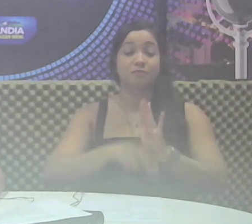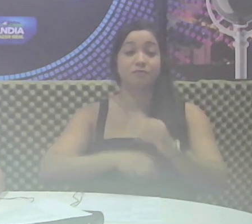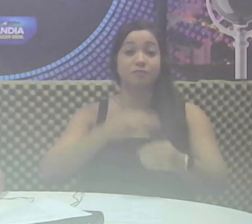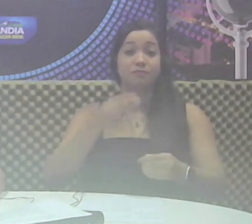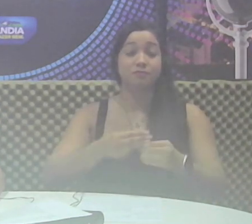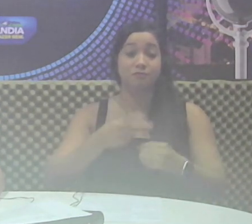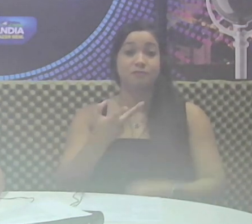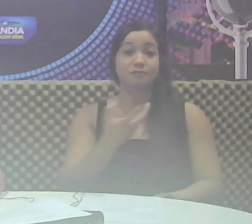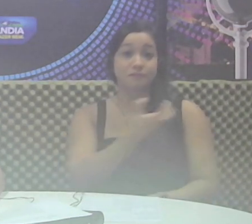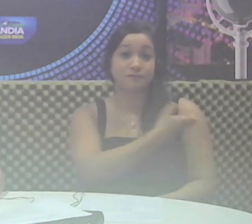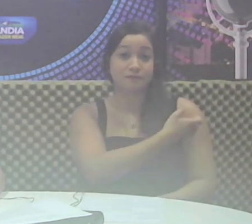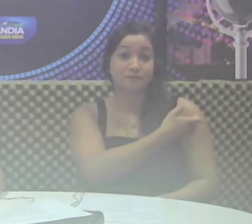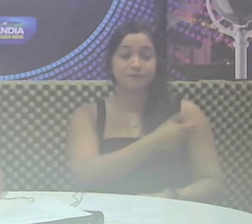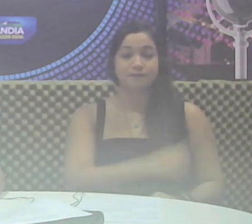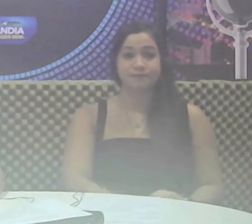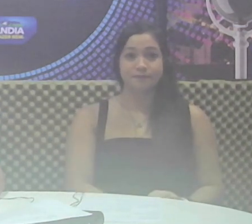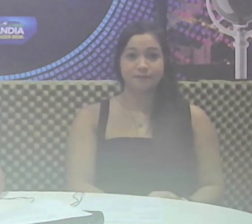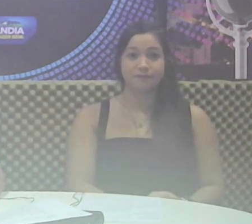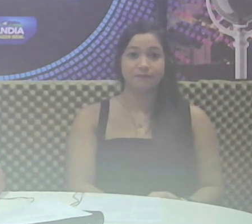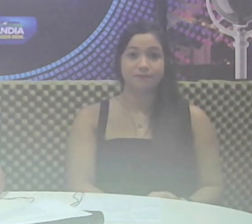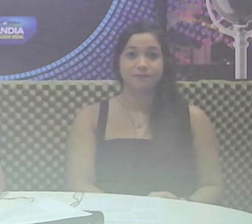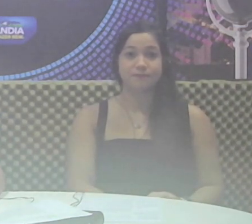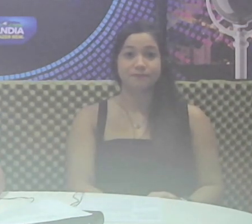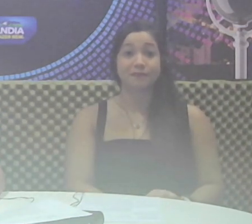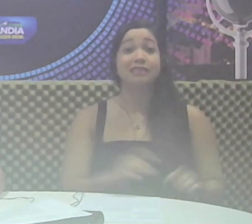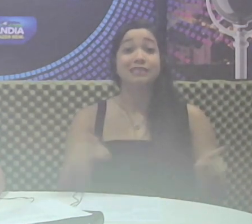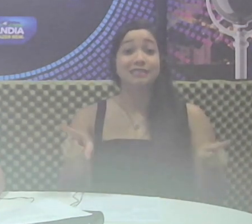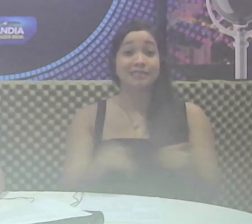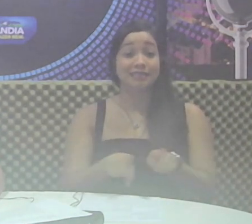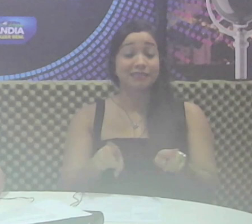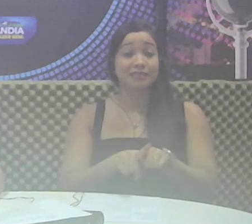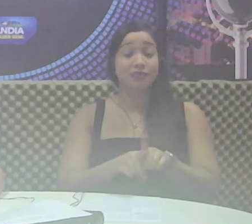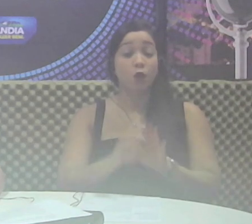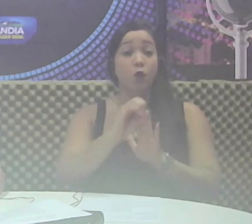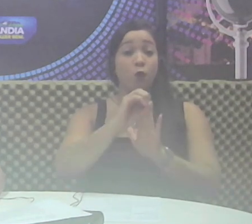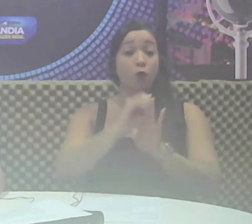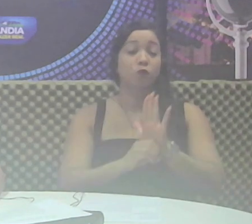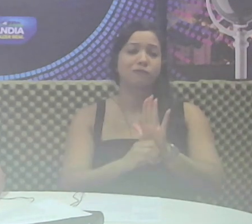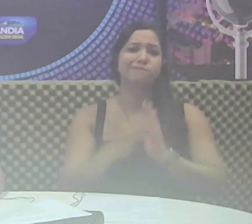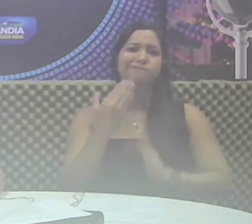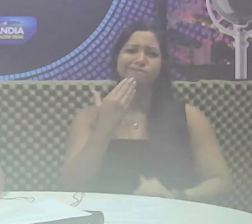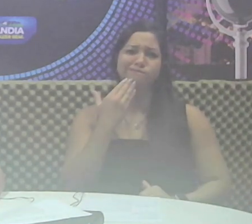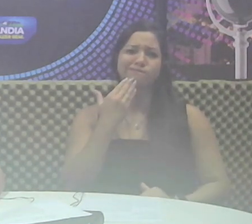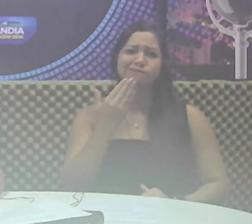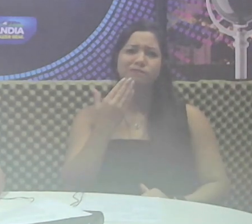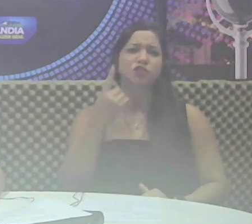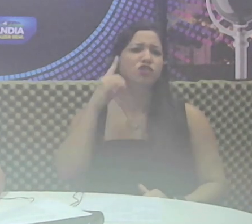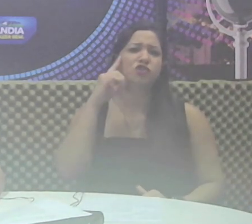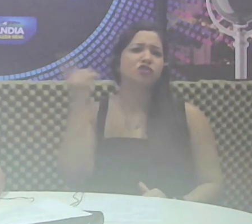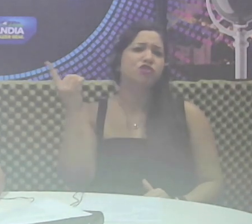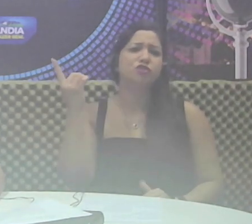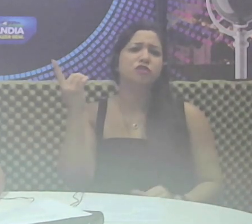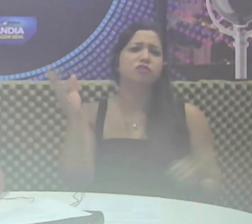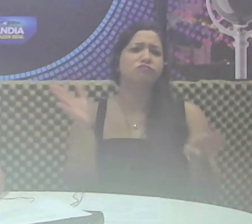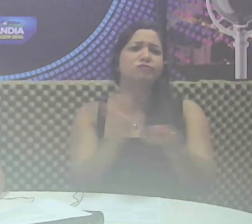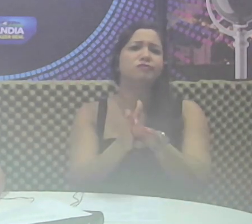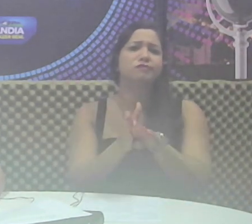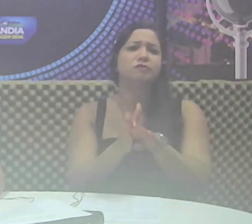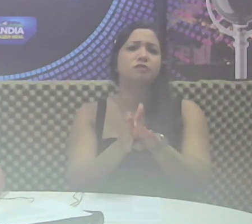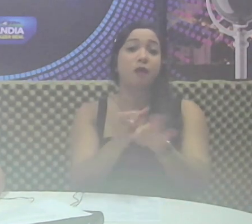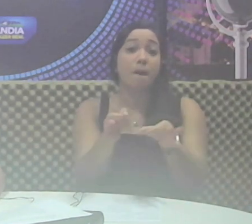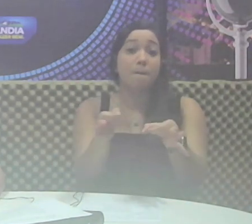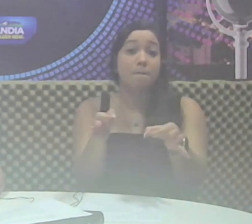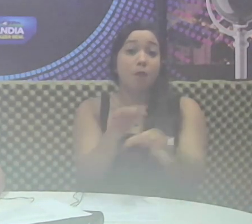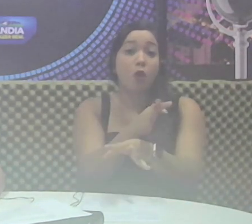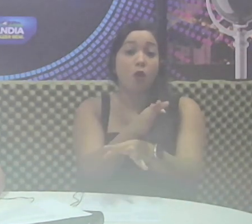de Imunização. Além disso, o ofício também pede previsão do envio de doses para completar o